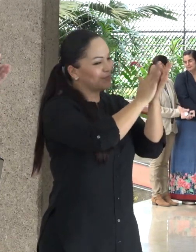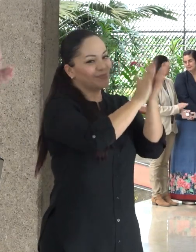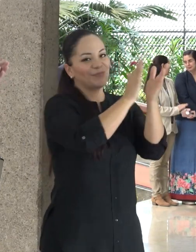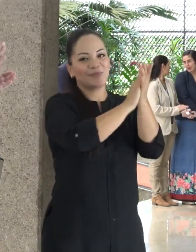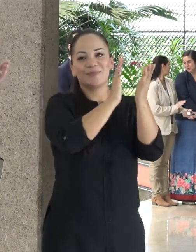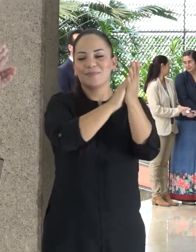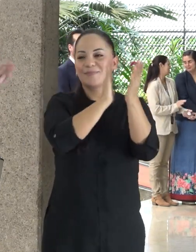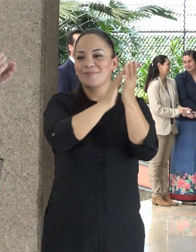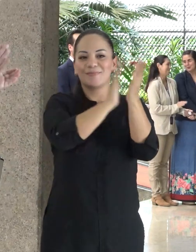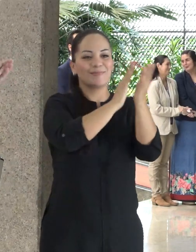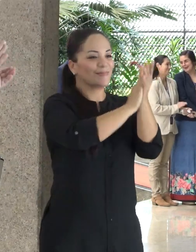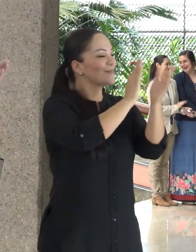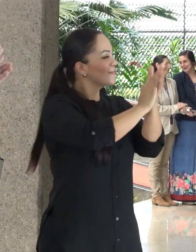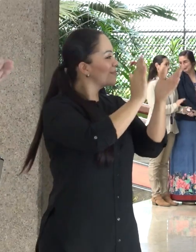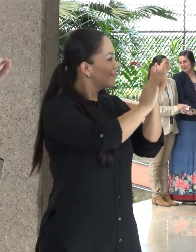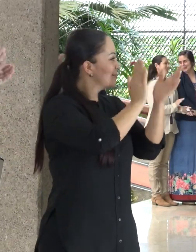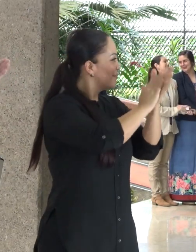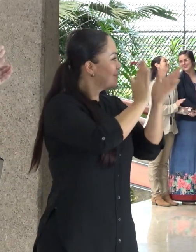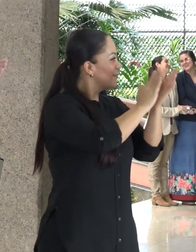Gracias.